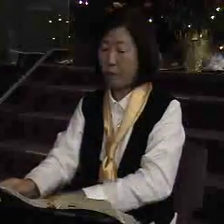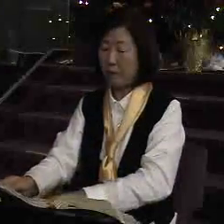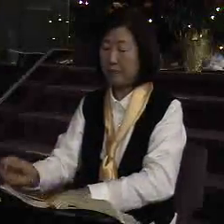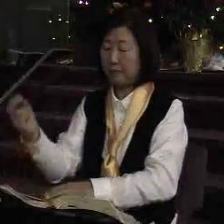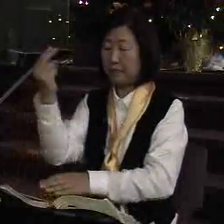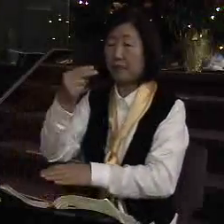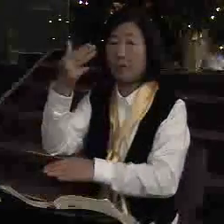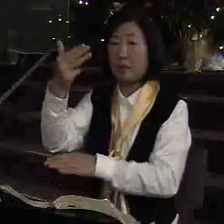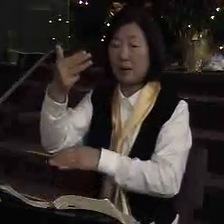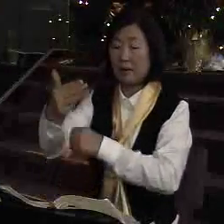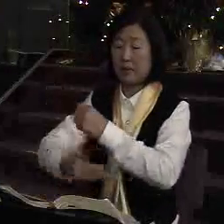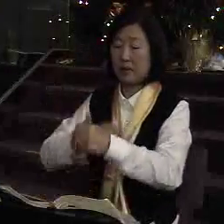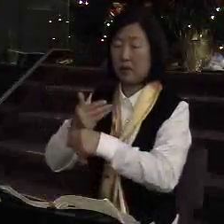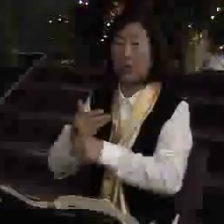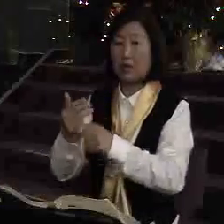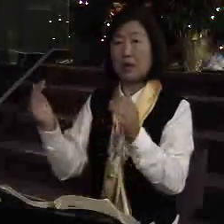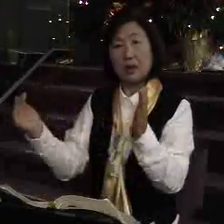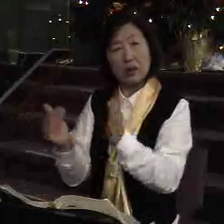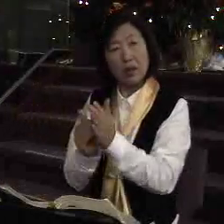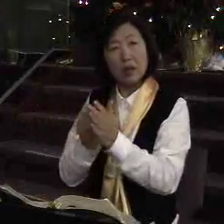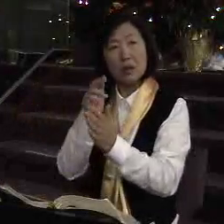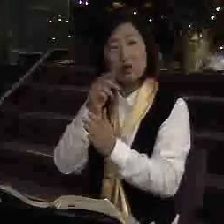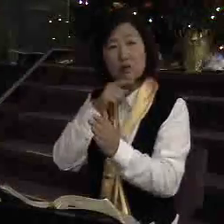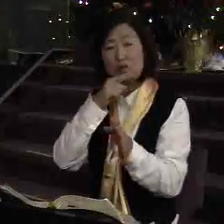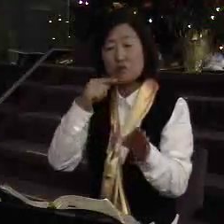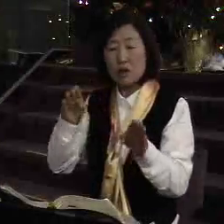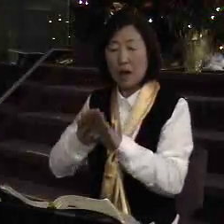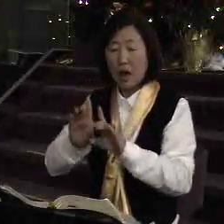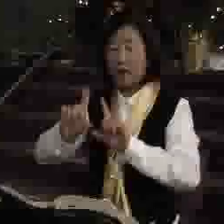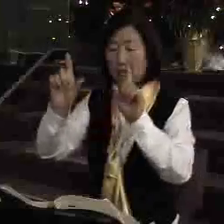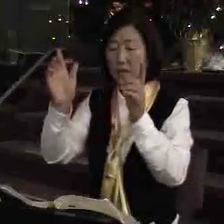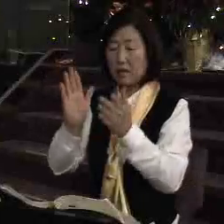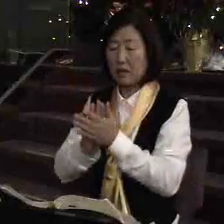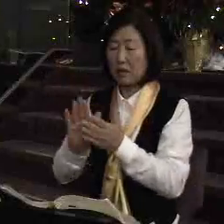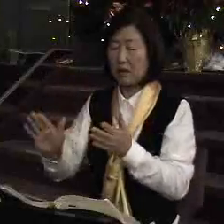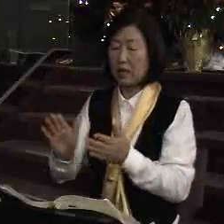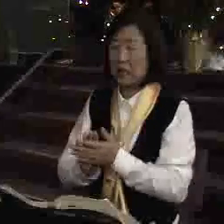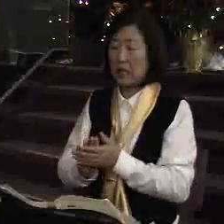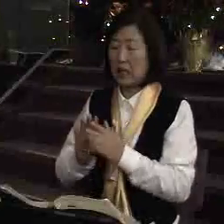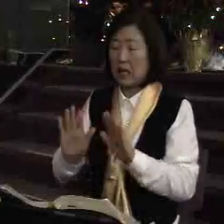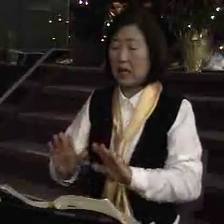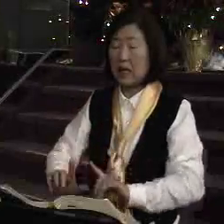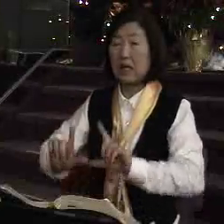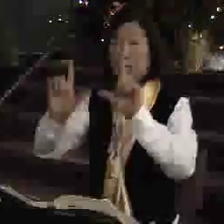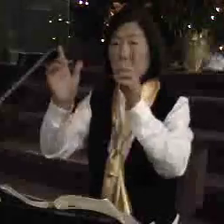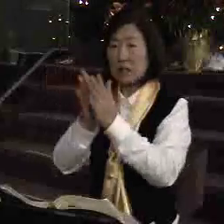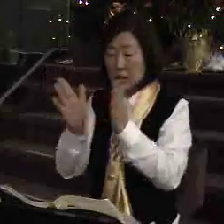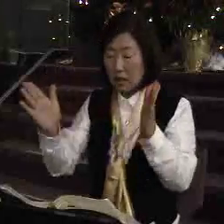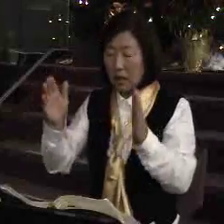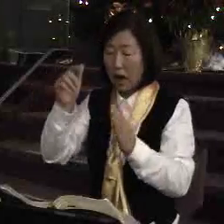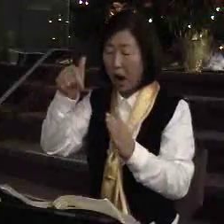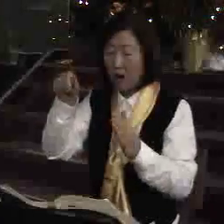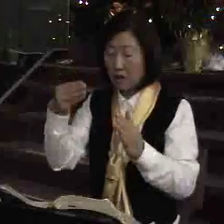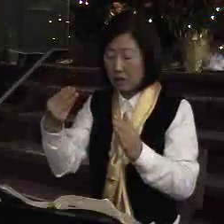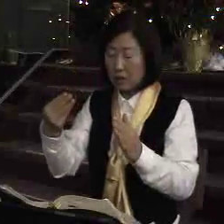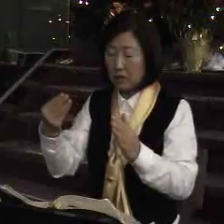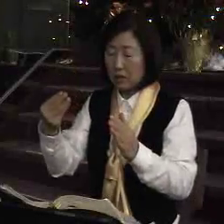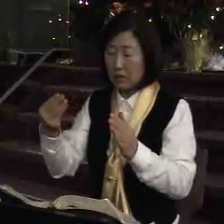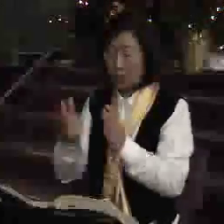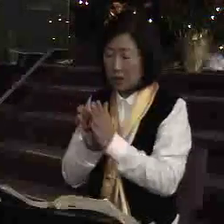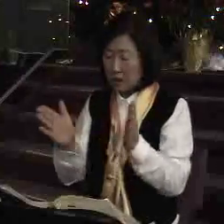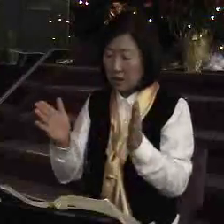여러분, 2008년도를 마감하는 주일입니다. 우리가 한 해를 시작하며 갈라디아서를 통해